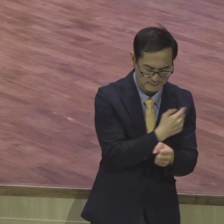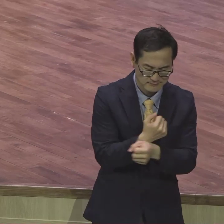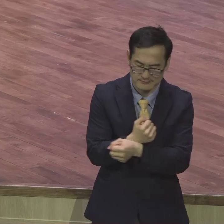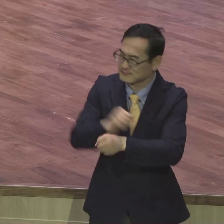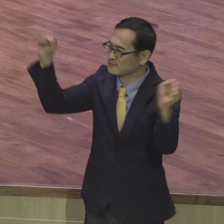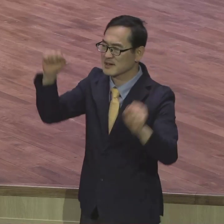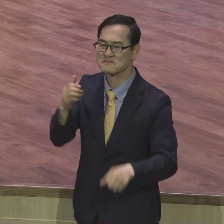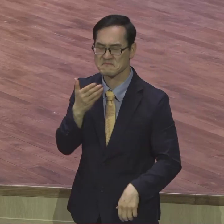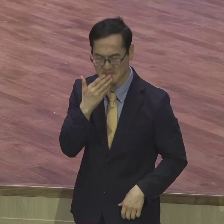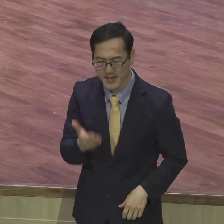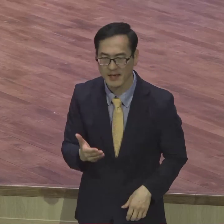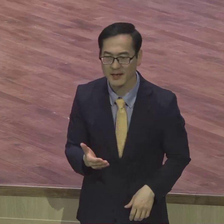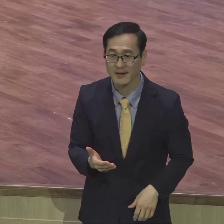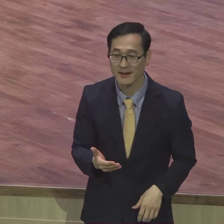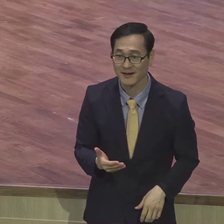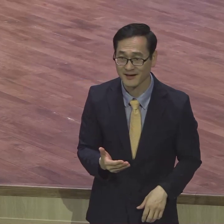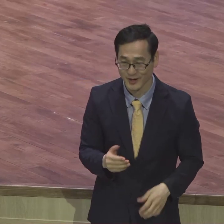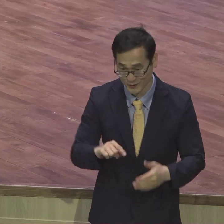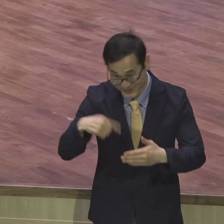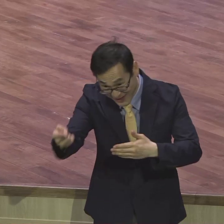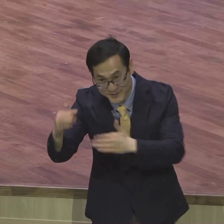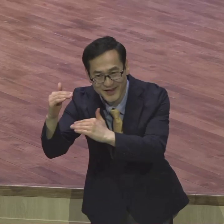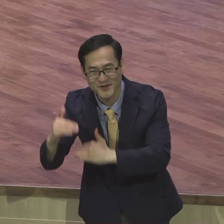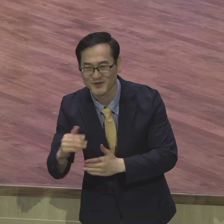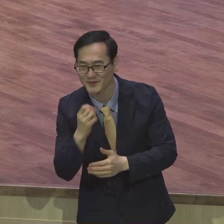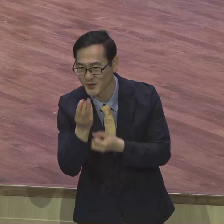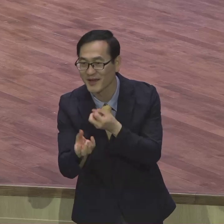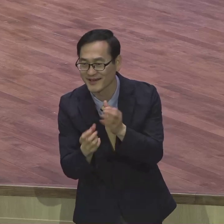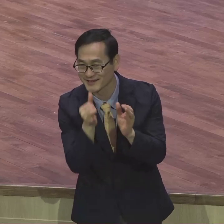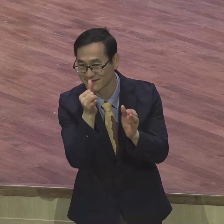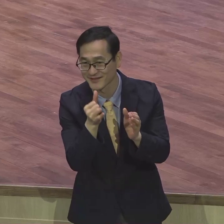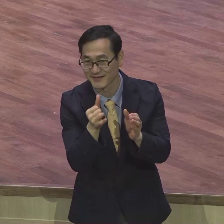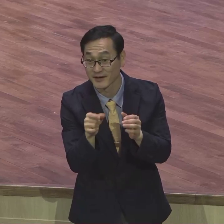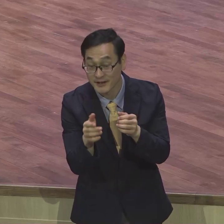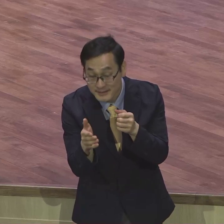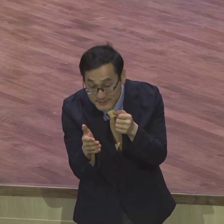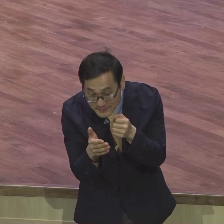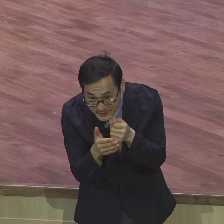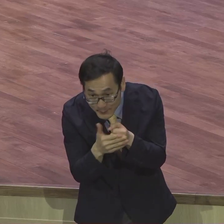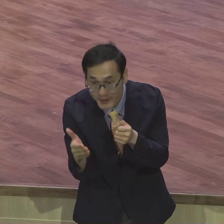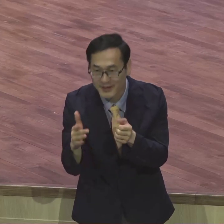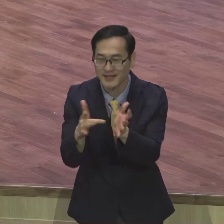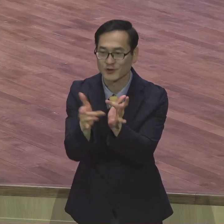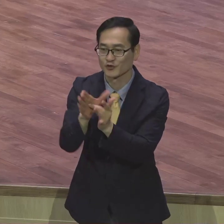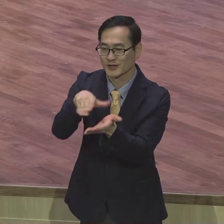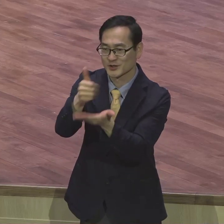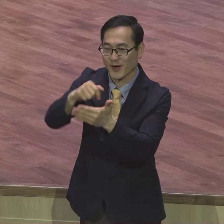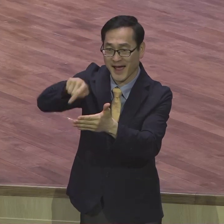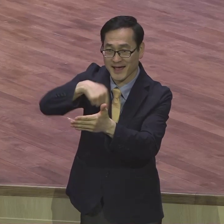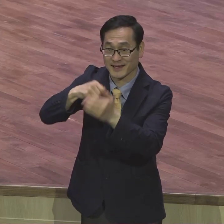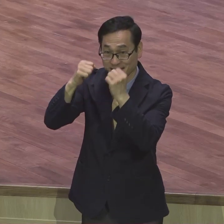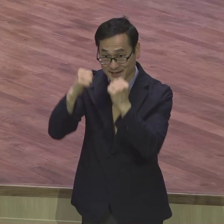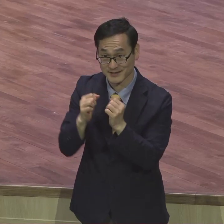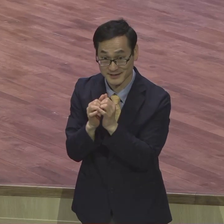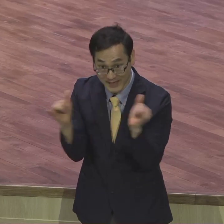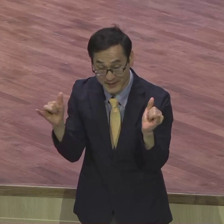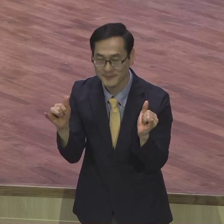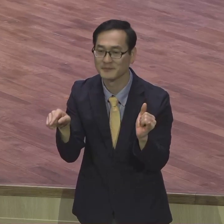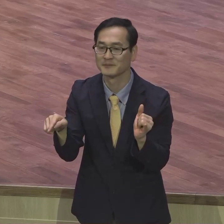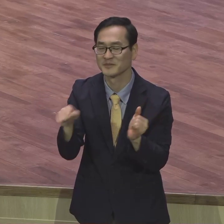그러므로 그래서 그러므로 이제 그리스도 예수 안에 있는 자는 결코 정지함이 없다.